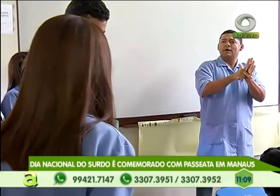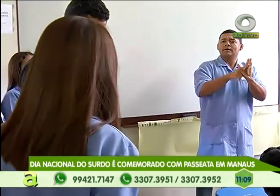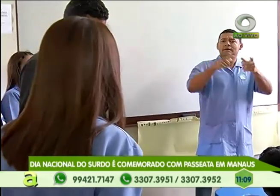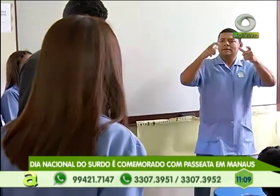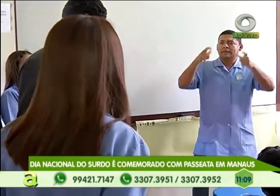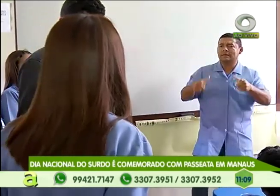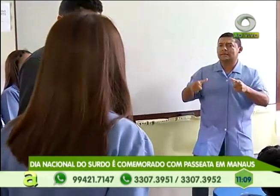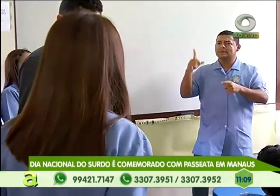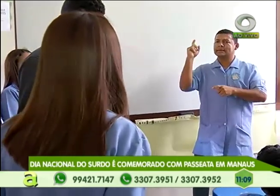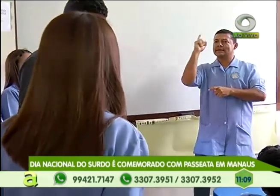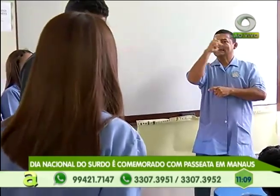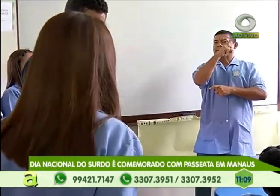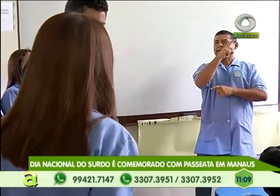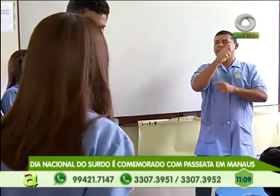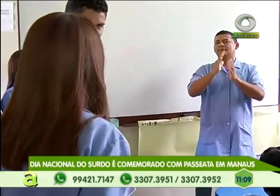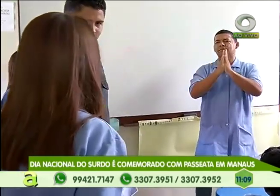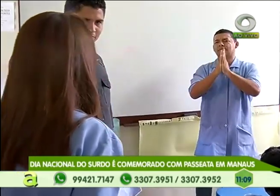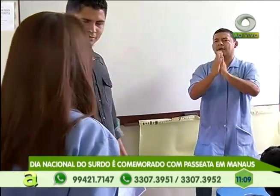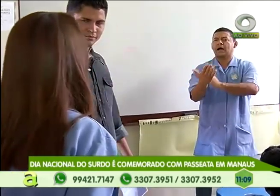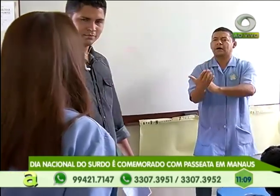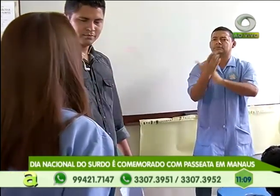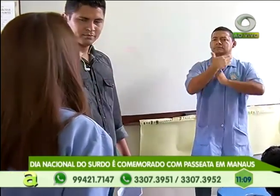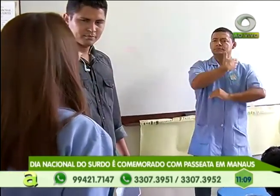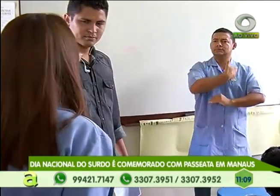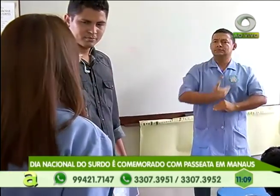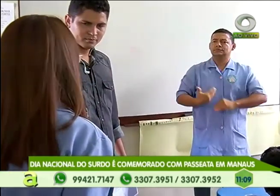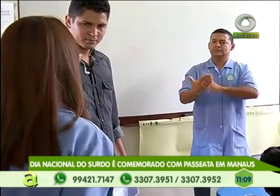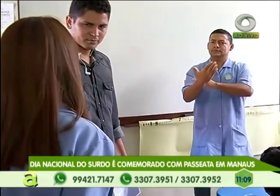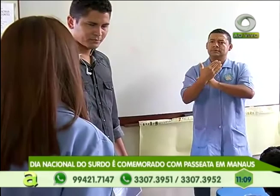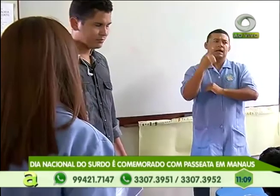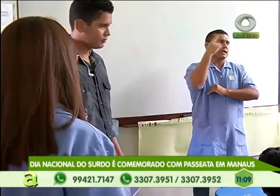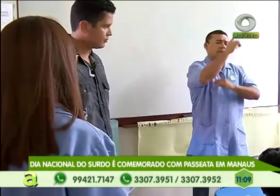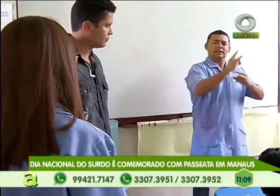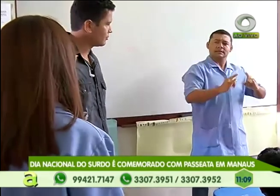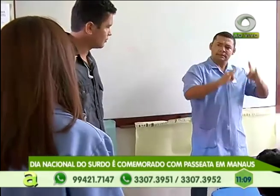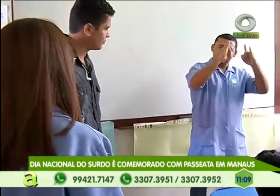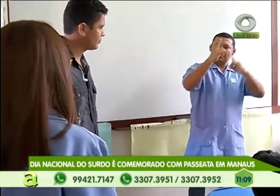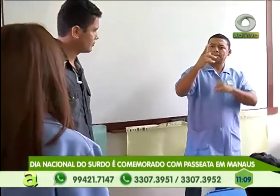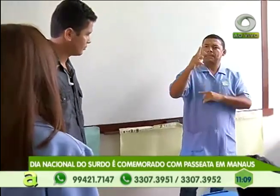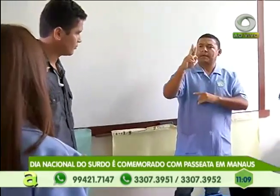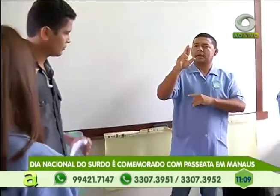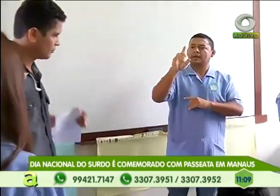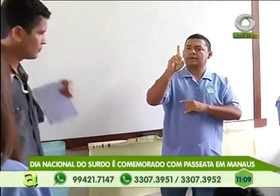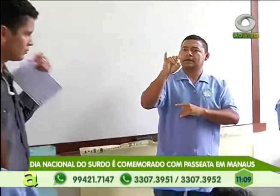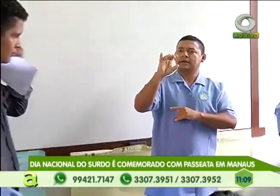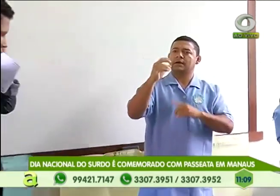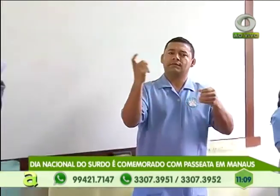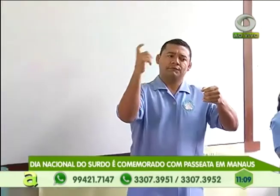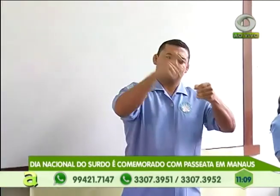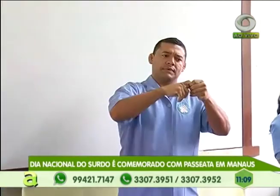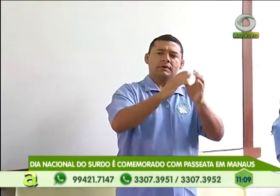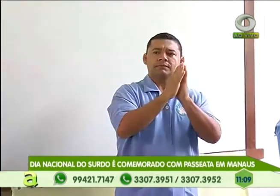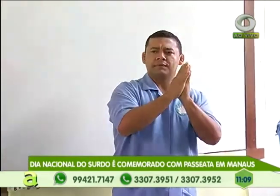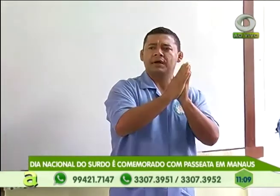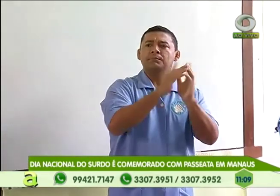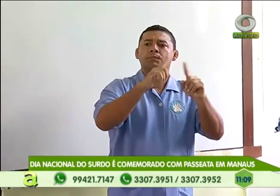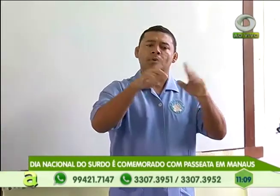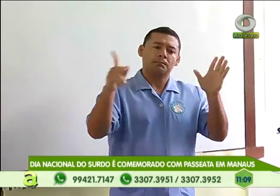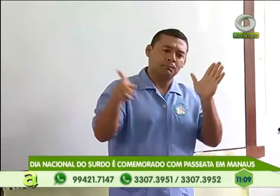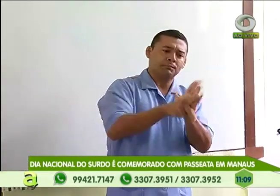escola, para os nossos alunos, entender? Porque estamos difíceis, hoje em dia a gente não tem um local próprio e nós queremos pedir que o